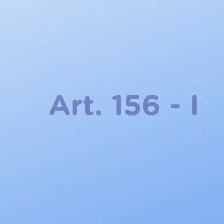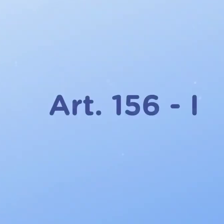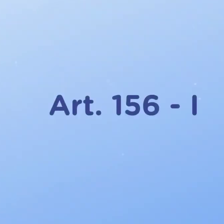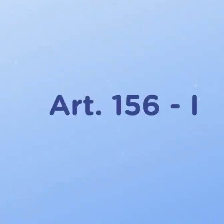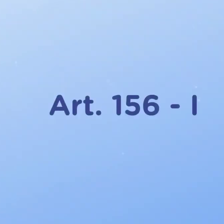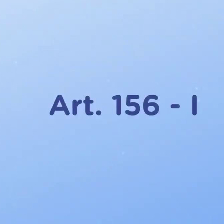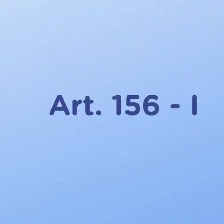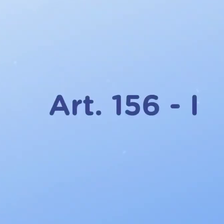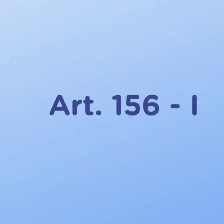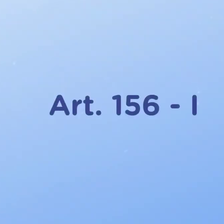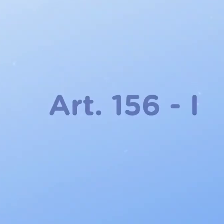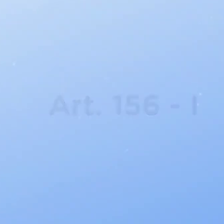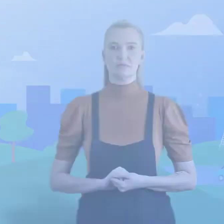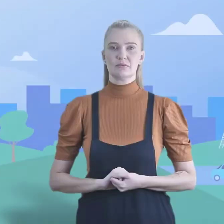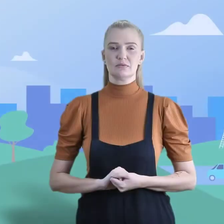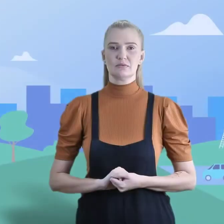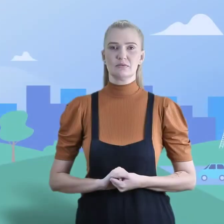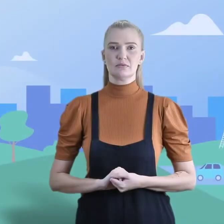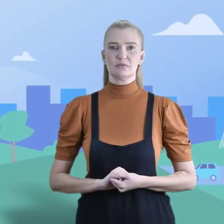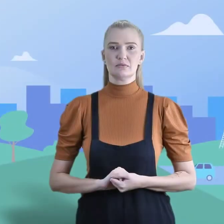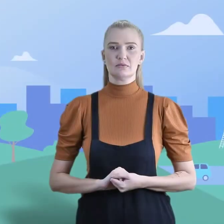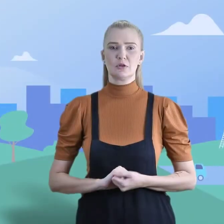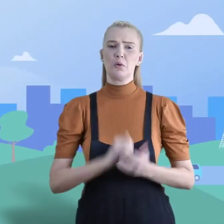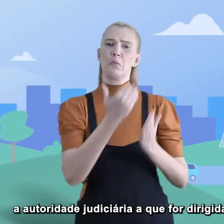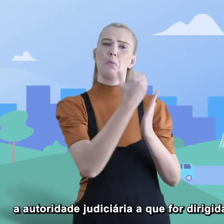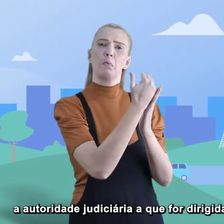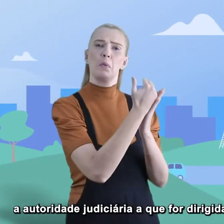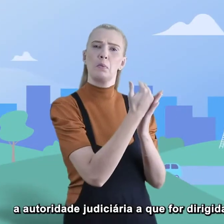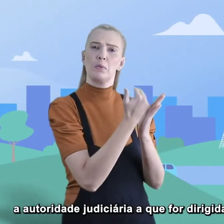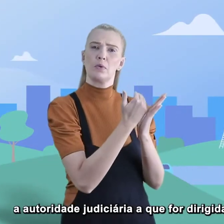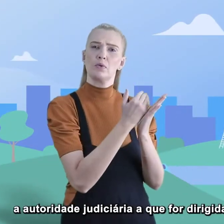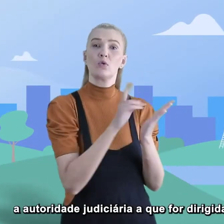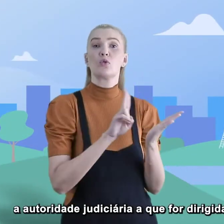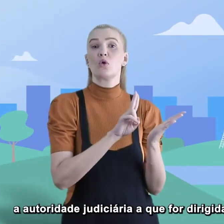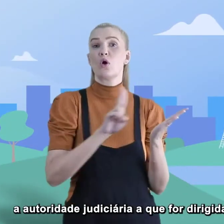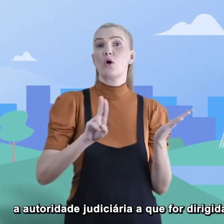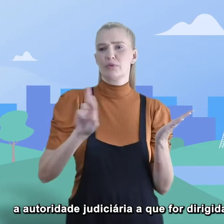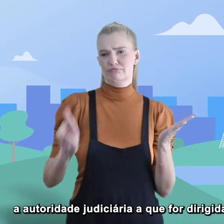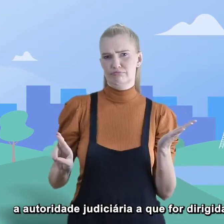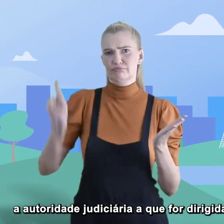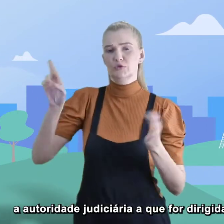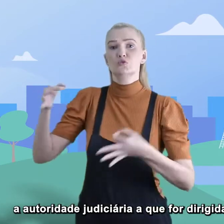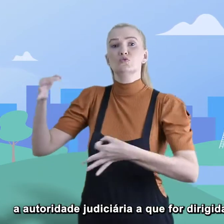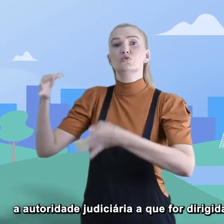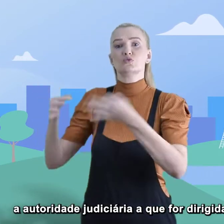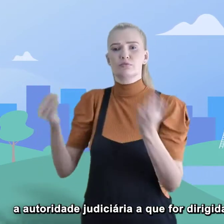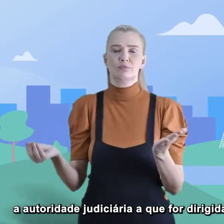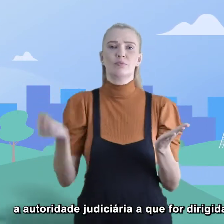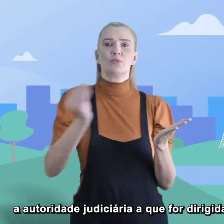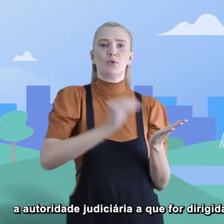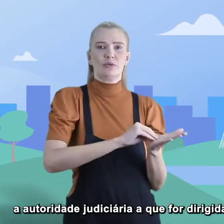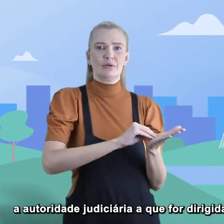Artigo 156, inciso primeiro. A autoridade judiciária a que for dirigida.